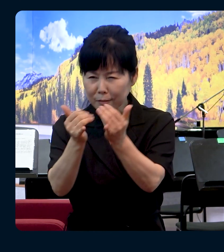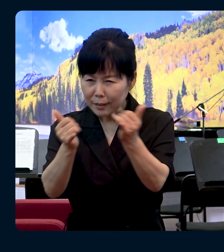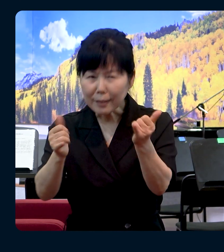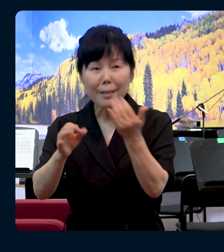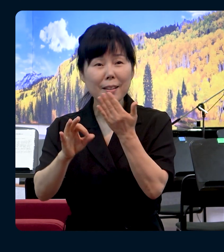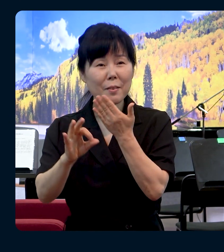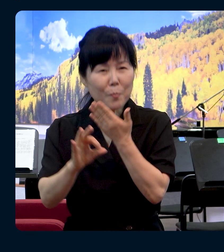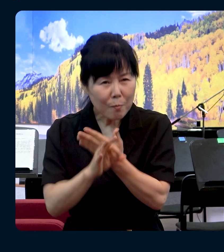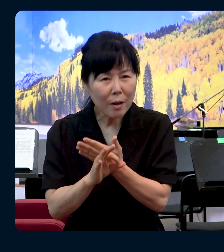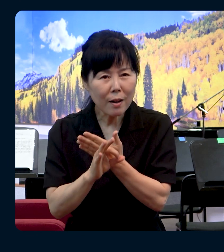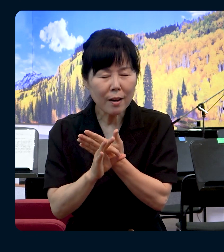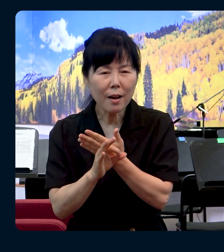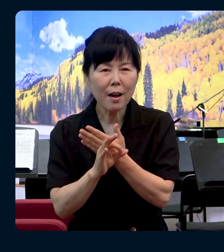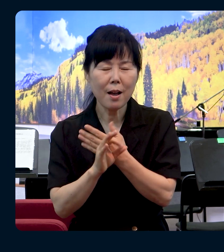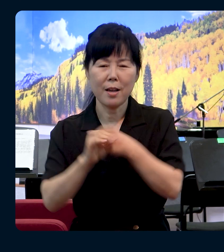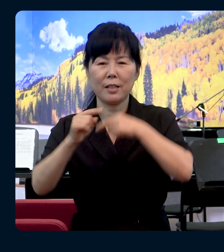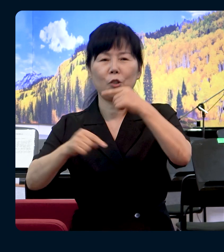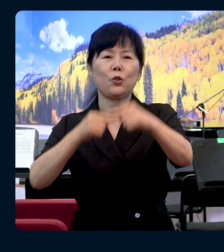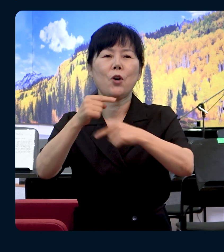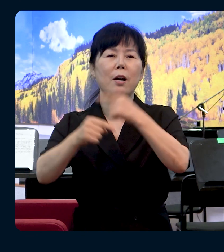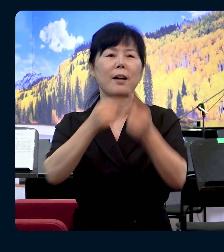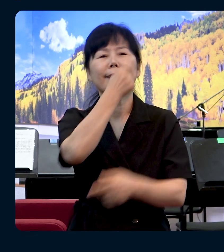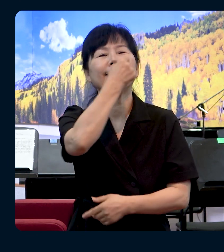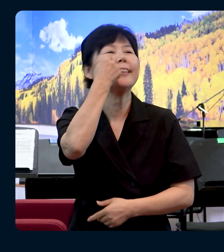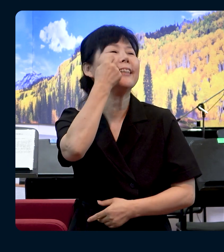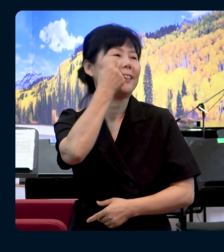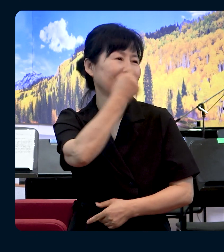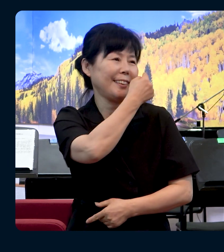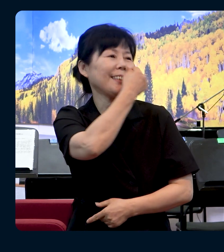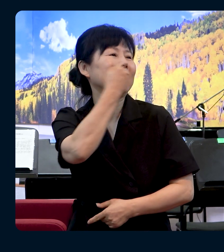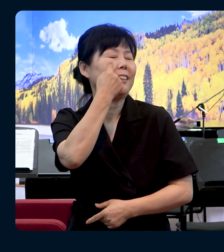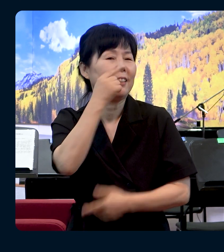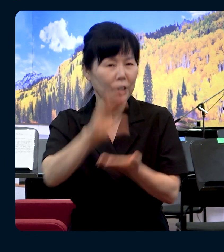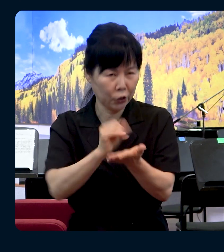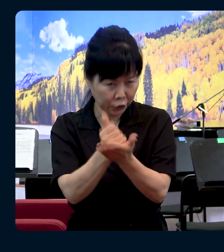그리스도인이라면요, 그 언어가 다 증명합니다.